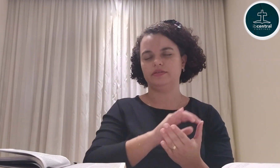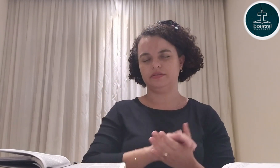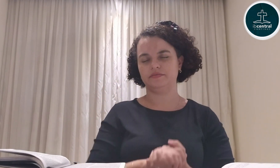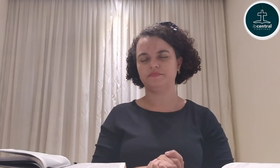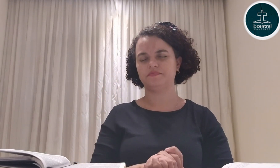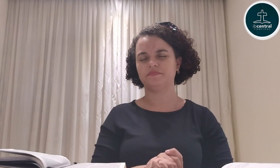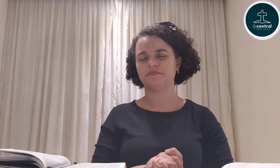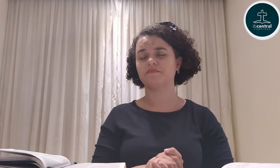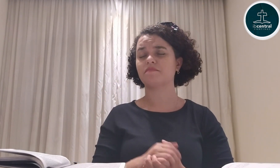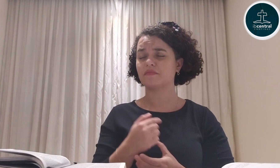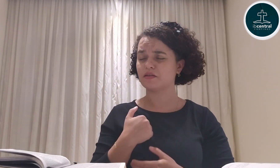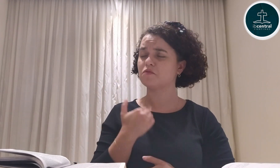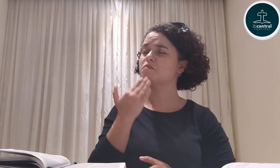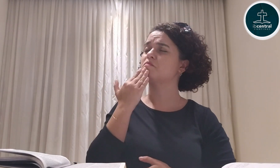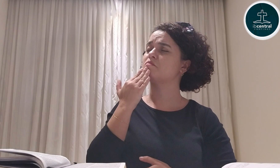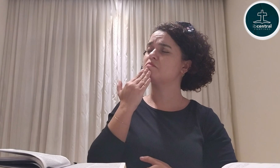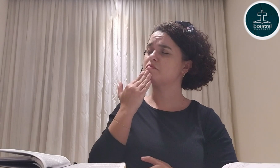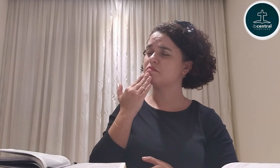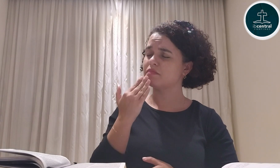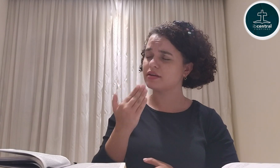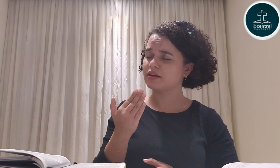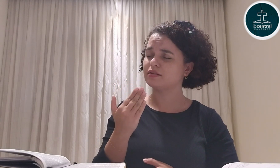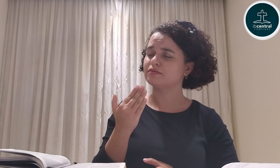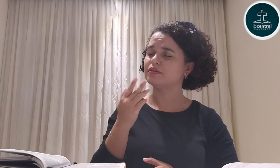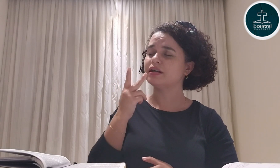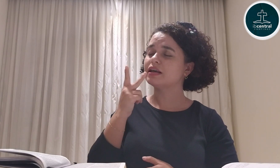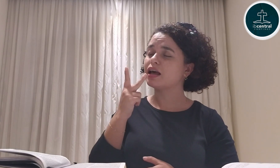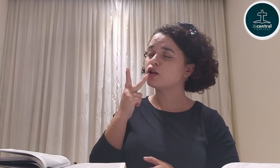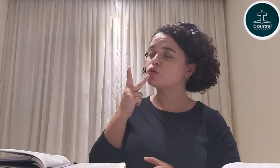Obrigada porque a Bíblia fala conosco.